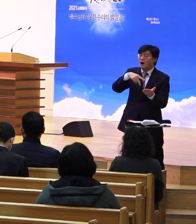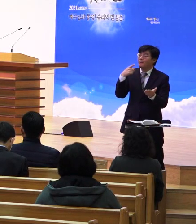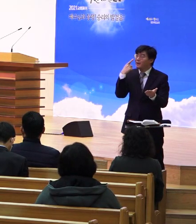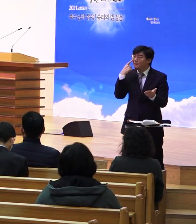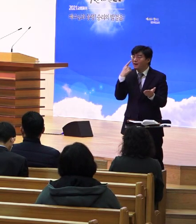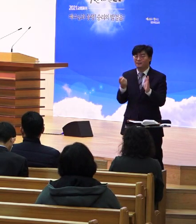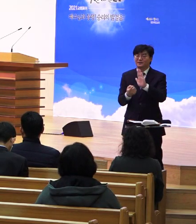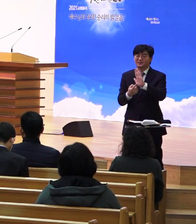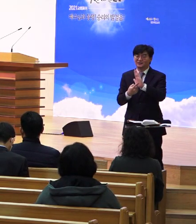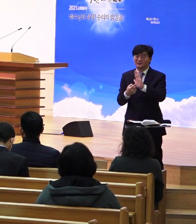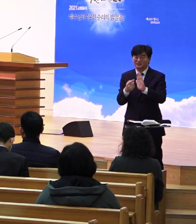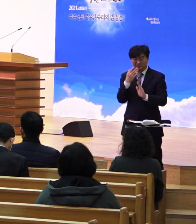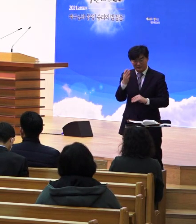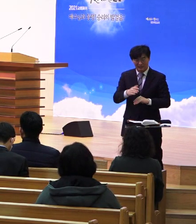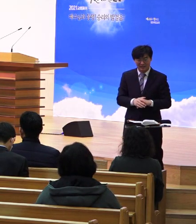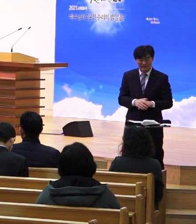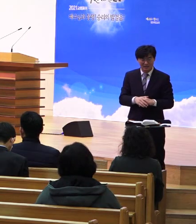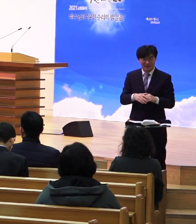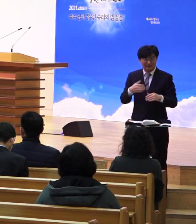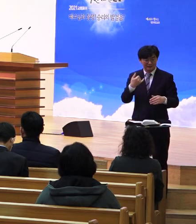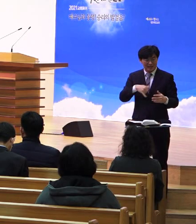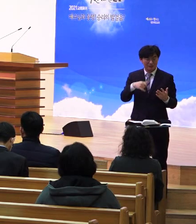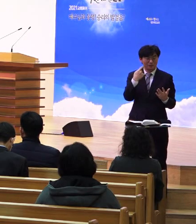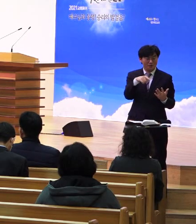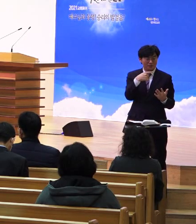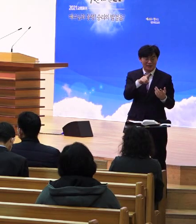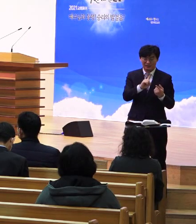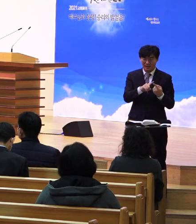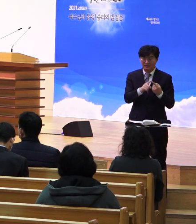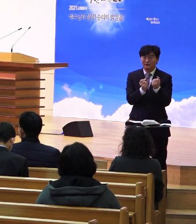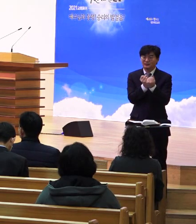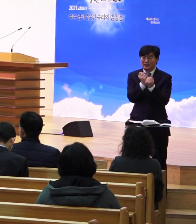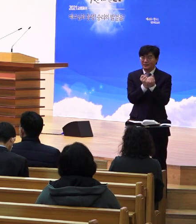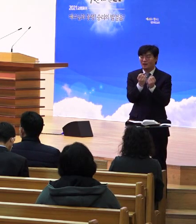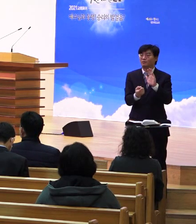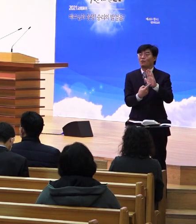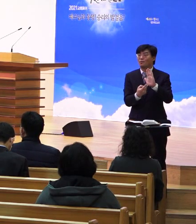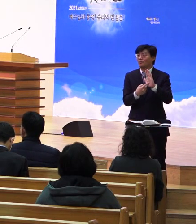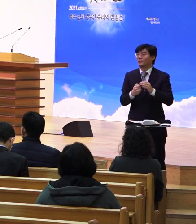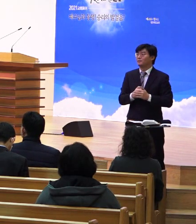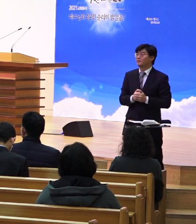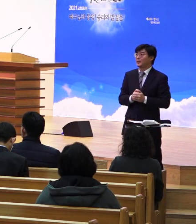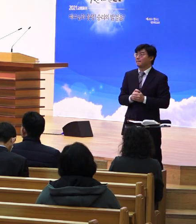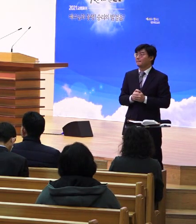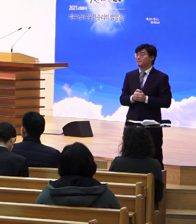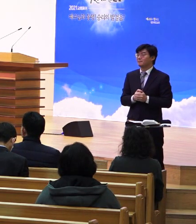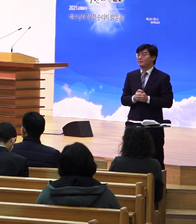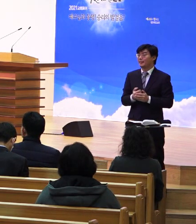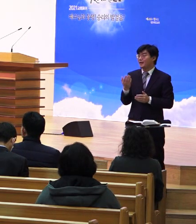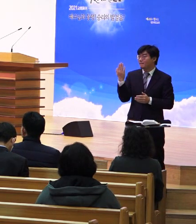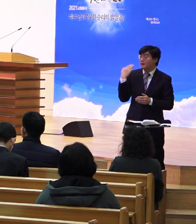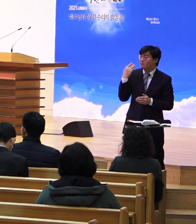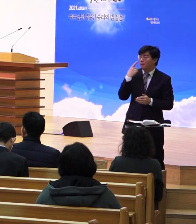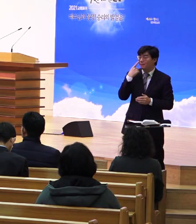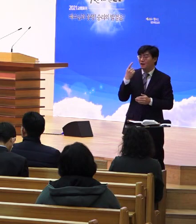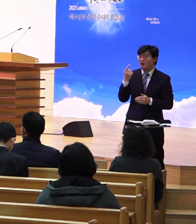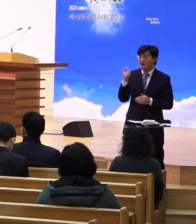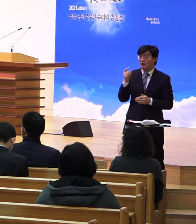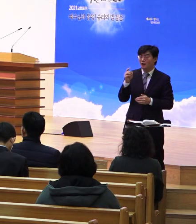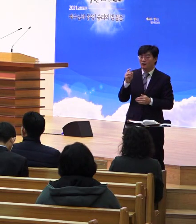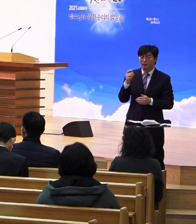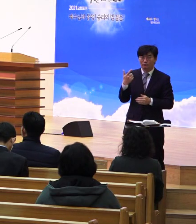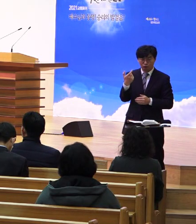똑같은 형식의 세미나를 지난 1월 28일에 했습니다. 그날 82명의 예수를 모르는 분이